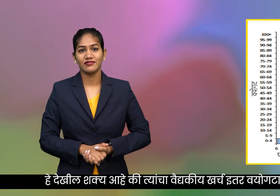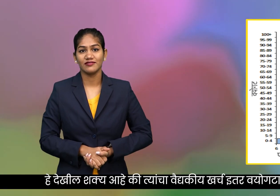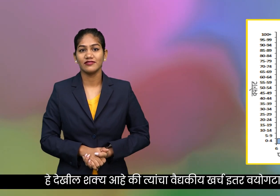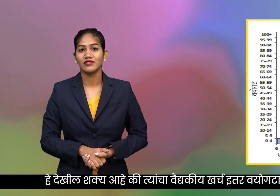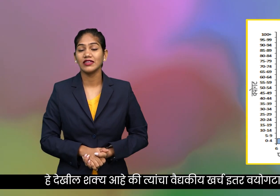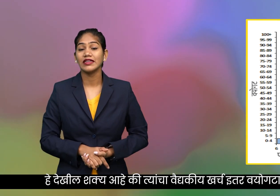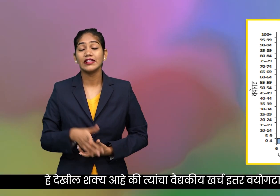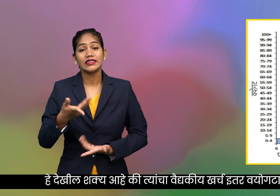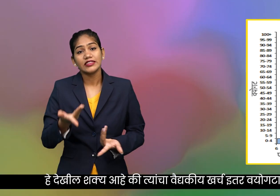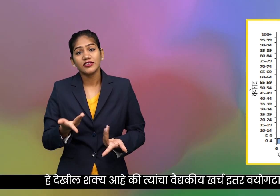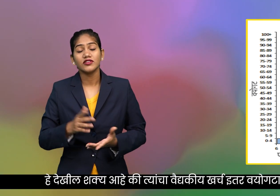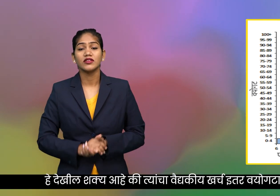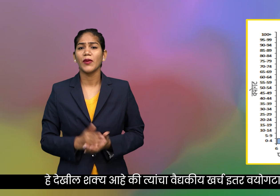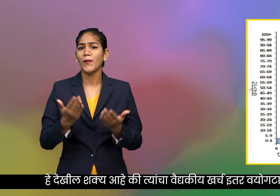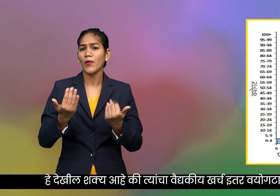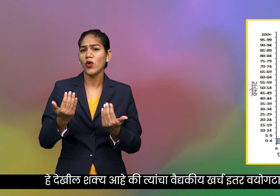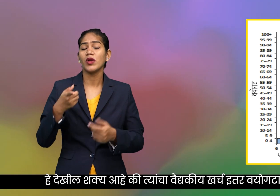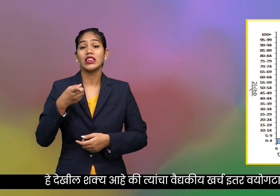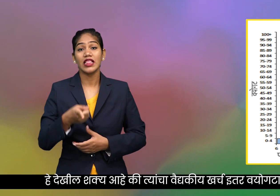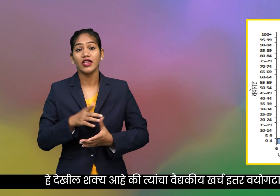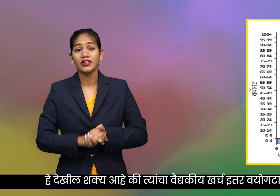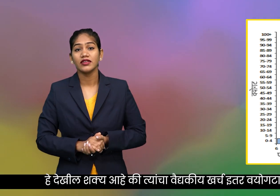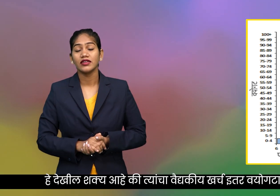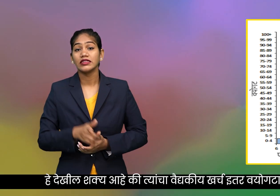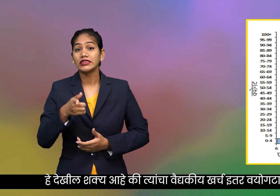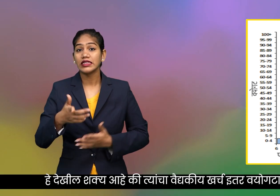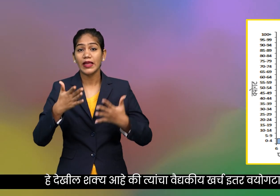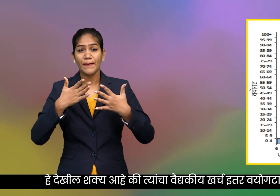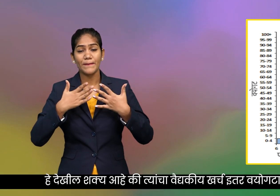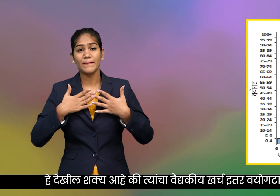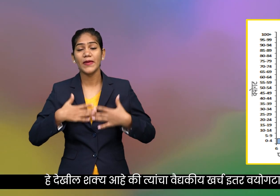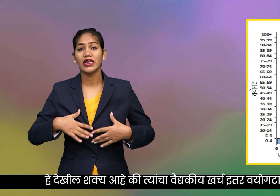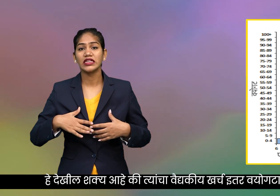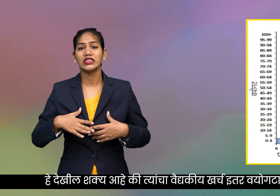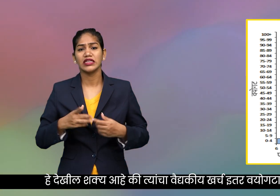हे देखील शक्य आहे की त्यांचा वैद्यकीय खर्च इतर वयोगटातील लोकांपेक्षा जास्त आहे.